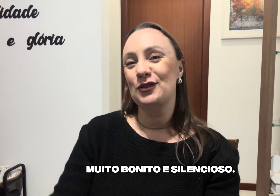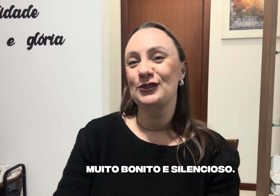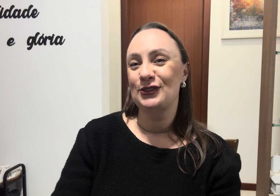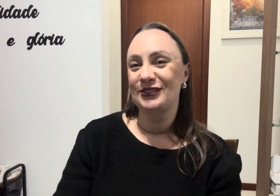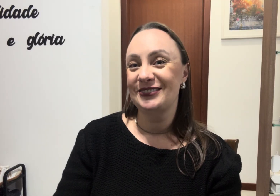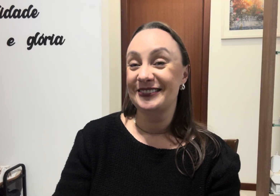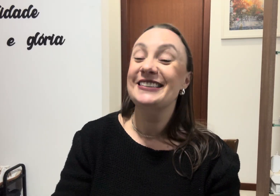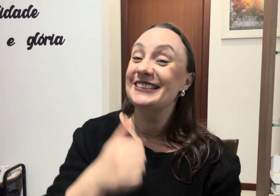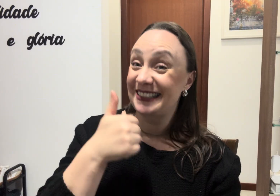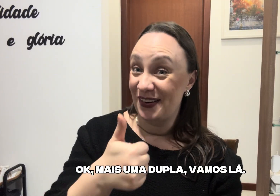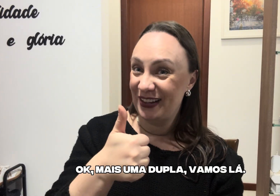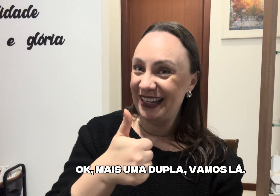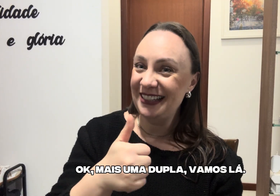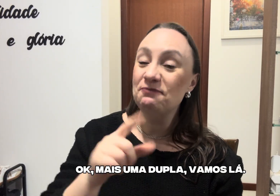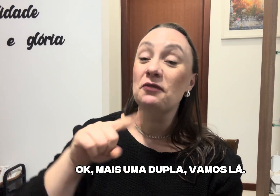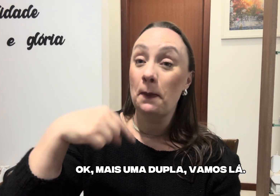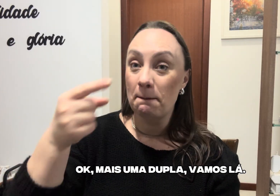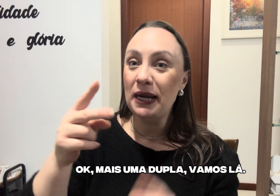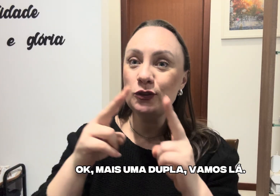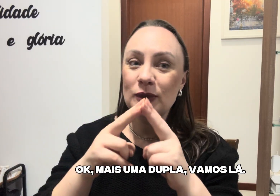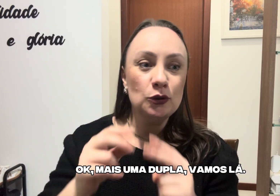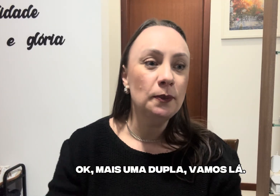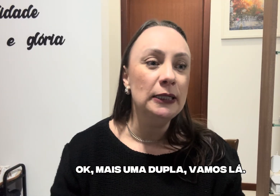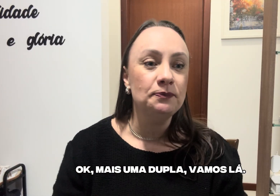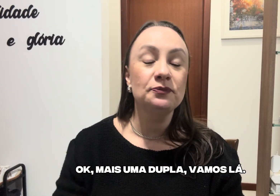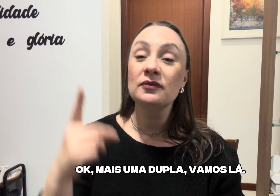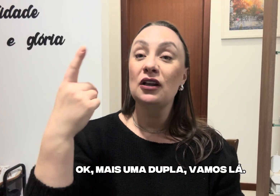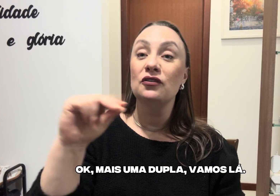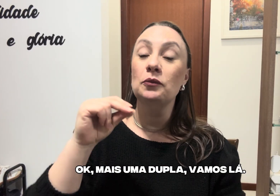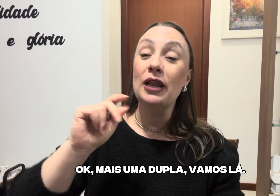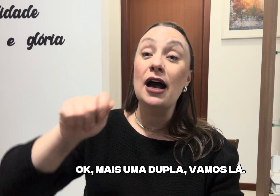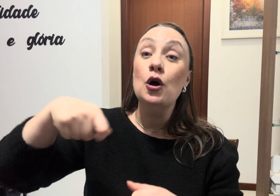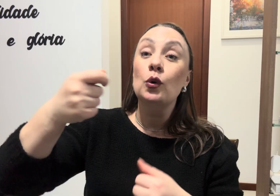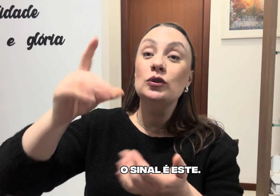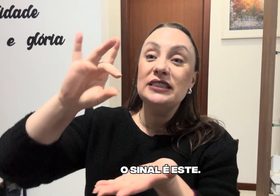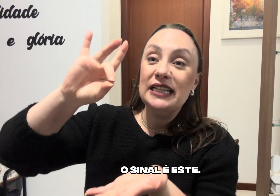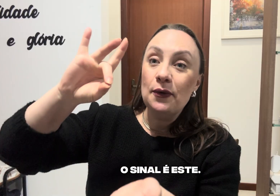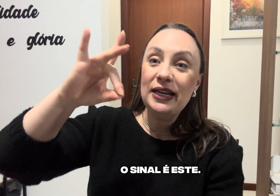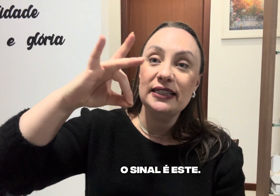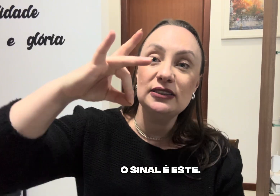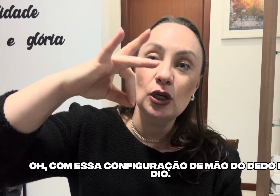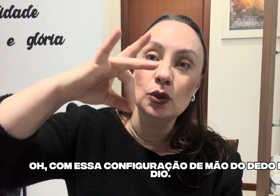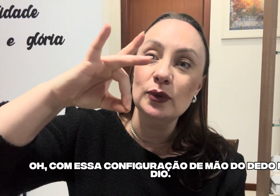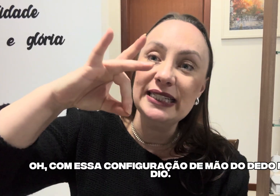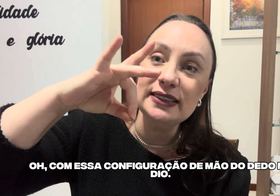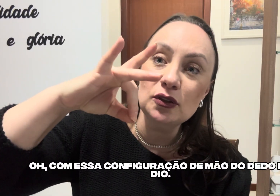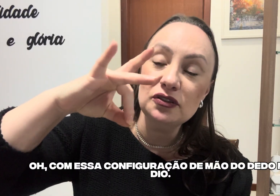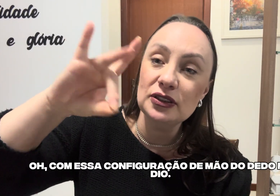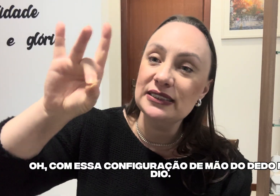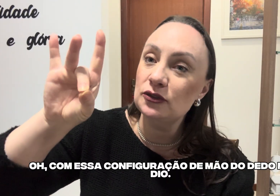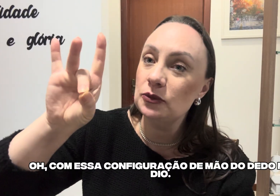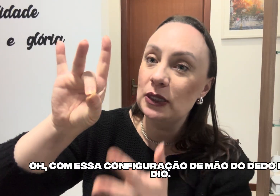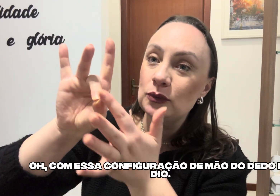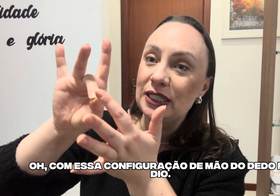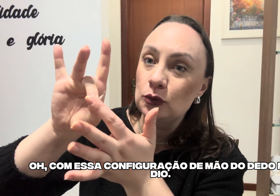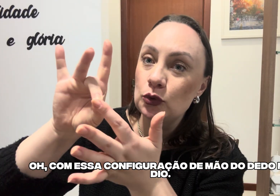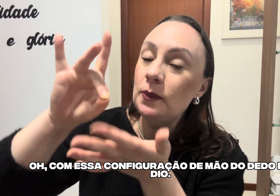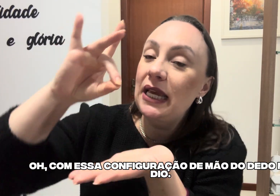silencioso. Ok? Mais uma dupla? Vamos lá. O sinal é esse, ó, com essa configuração de mão, dedo do